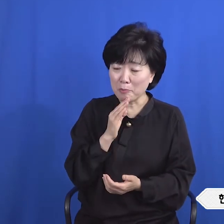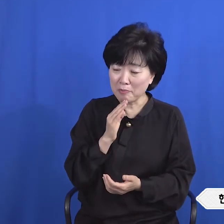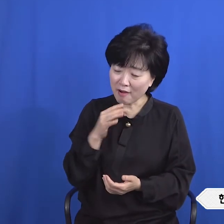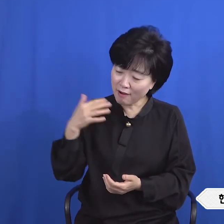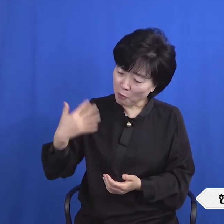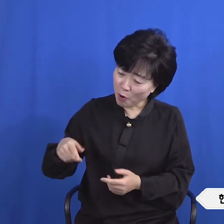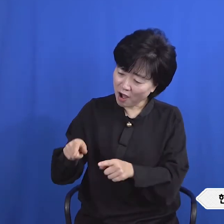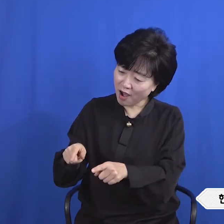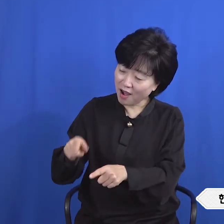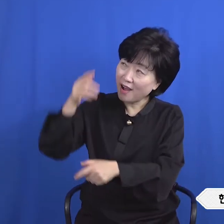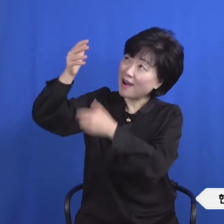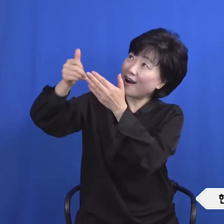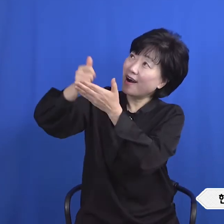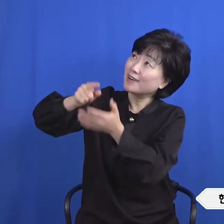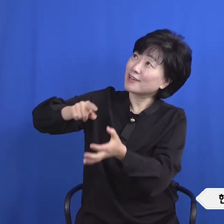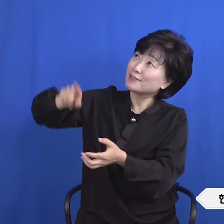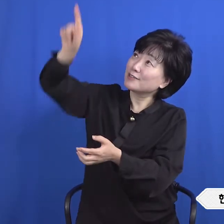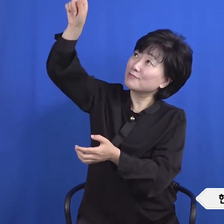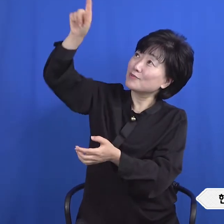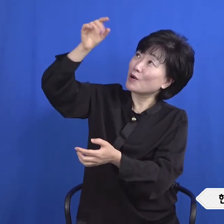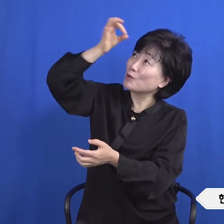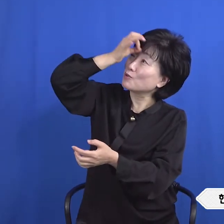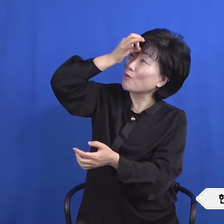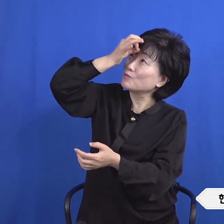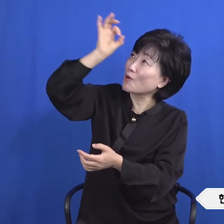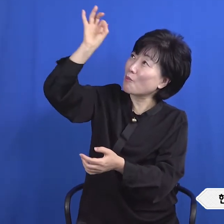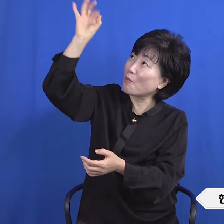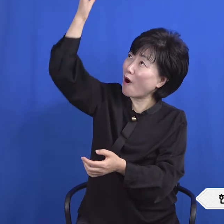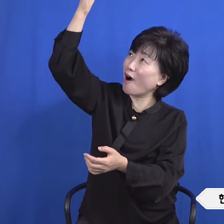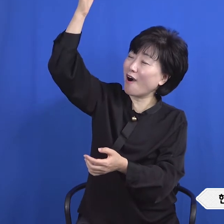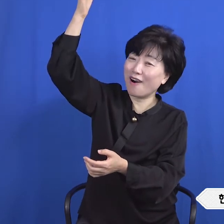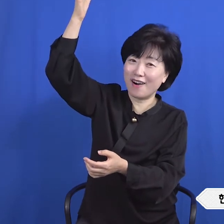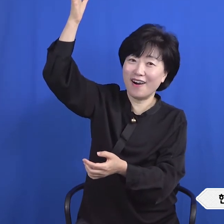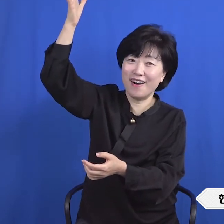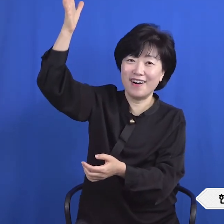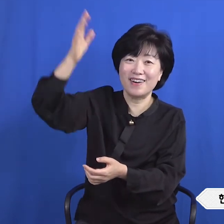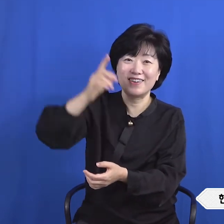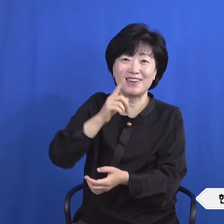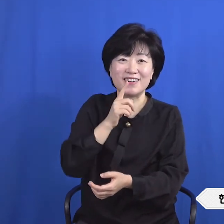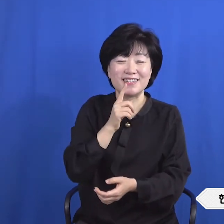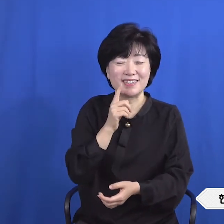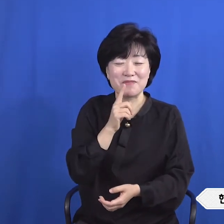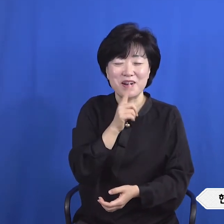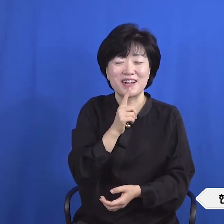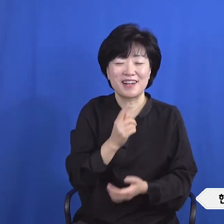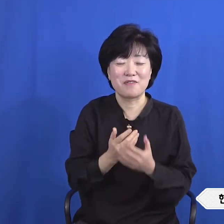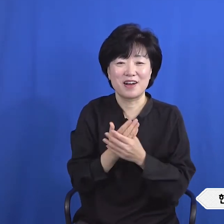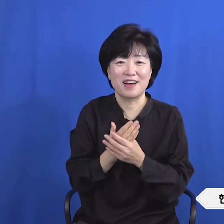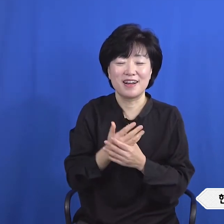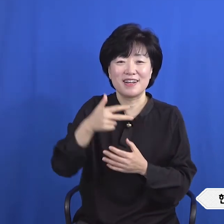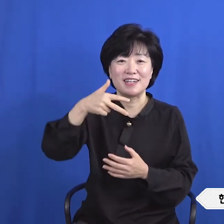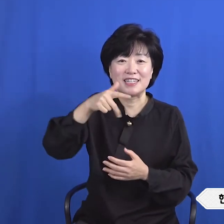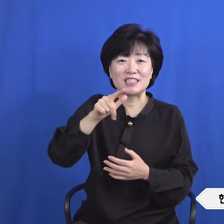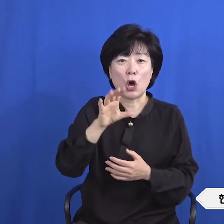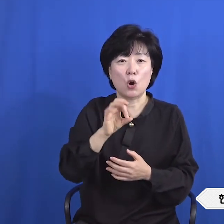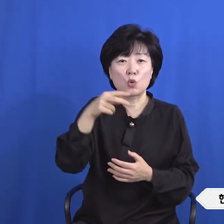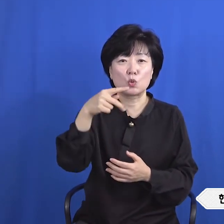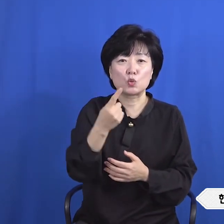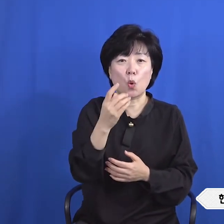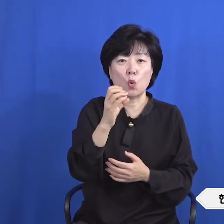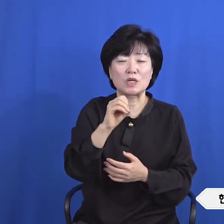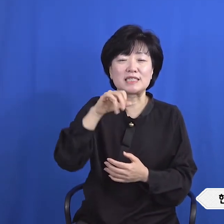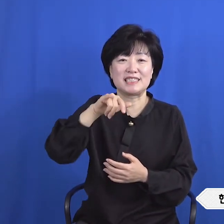이야, 하나님이 참 솜씨가 좋으시다 감탄이 절로 나오지 않습니까? 정동진 같은 데